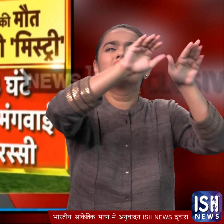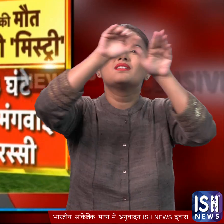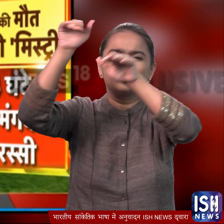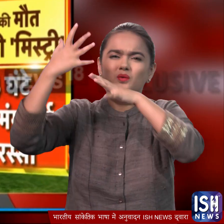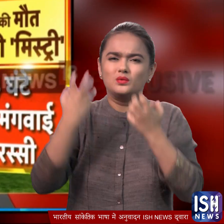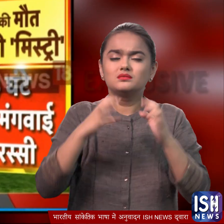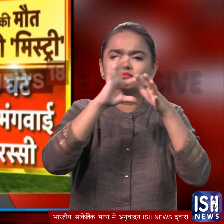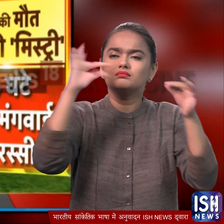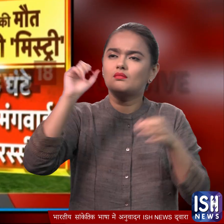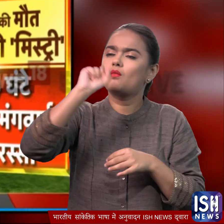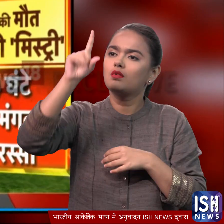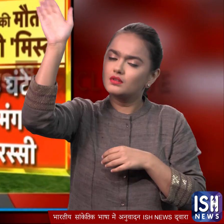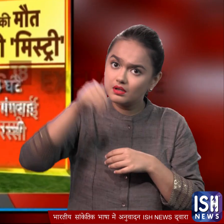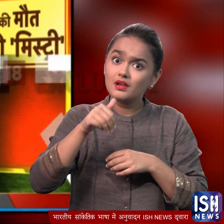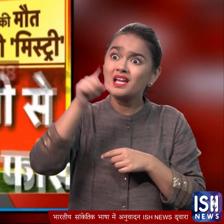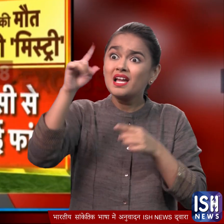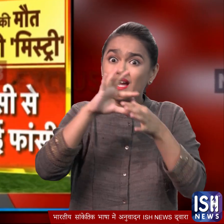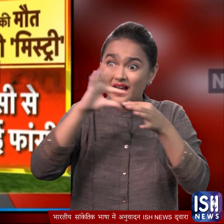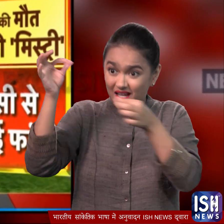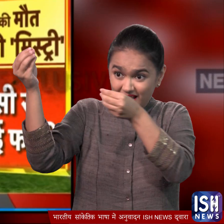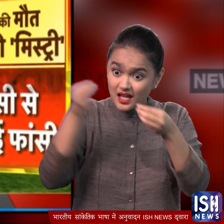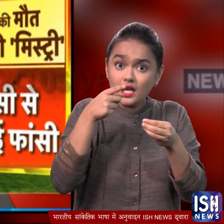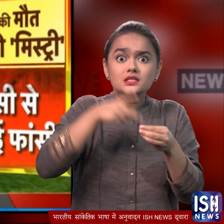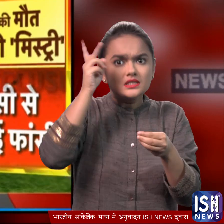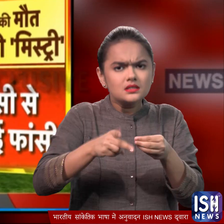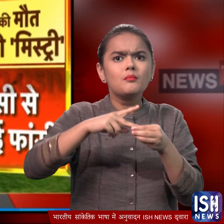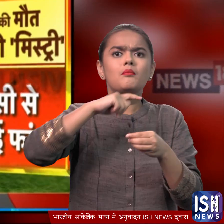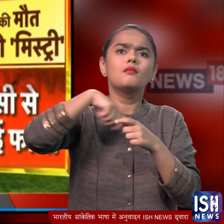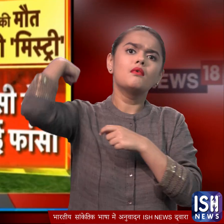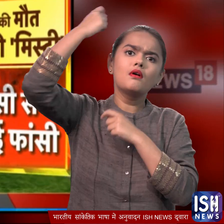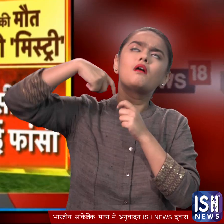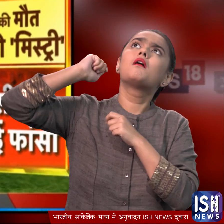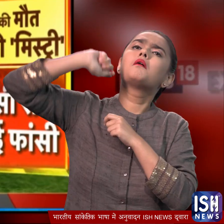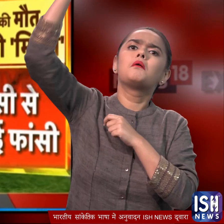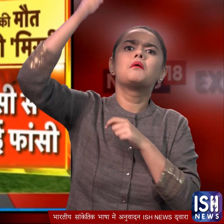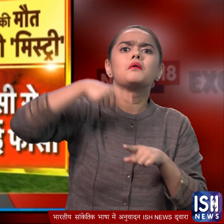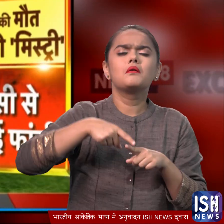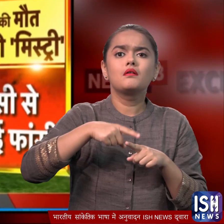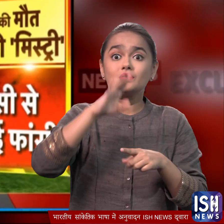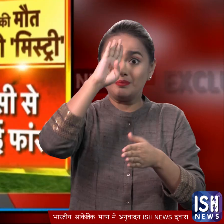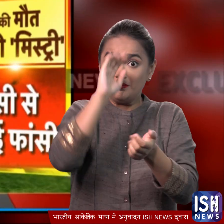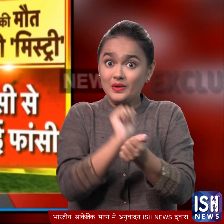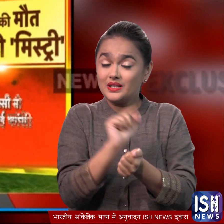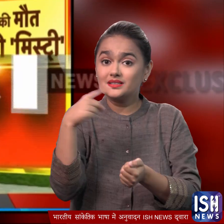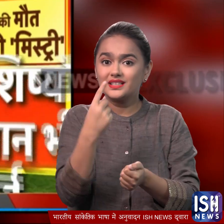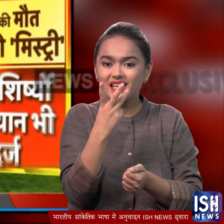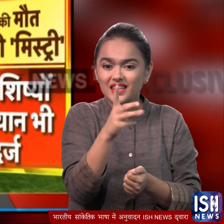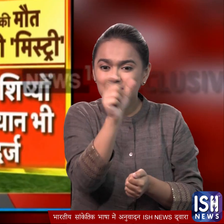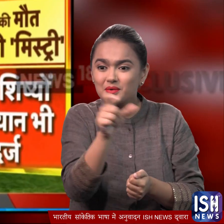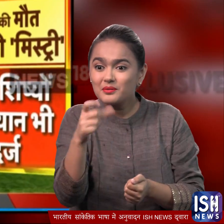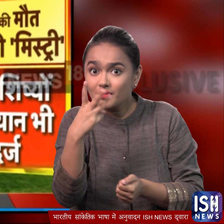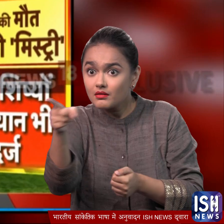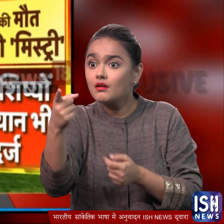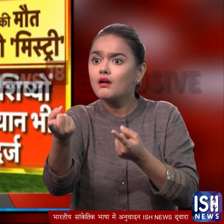एक रस्सी मंगाई थी और उसी रस्सी से उन्होंने फांसी का फंदा बनाकर मौत को गले लगा लिया। पुलिस ने उन 3 शिष्यों